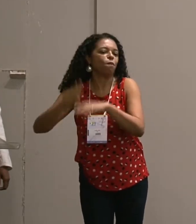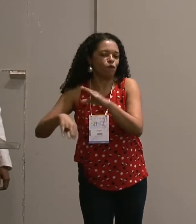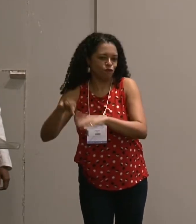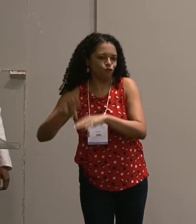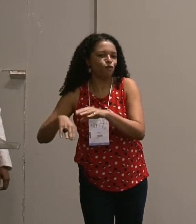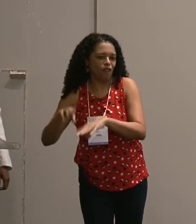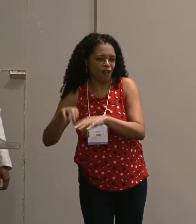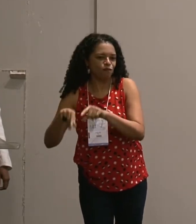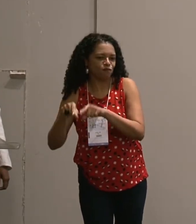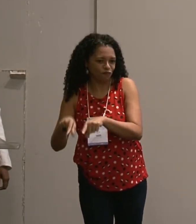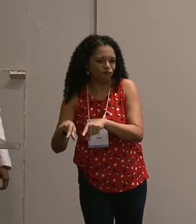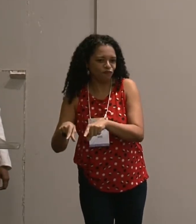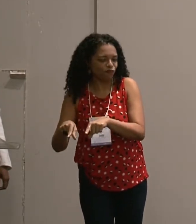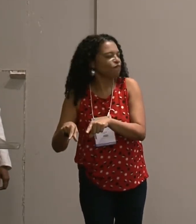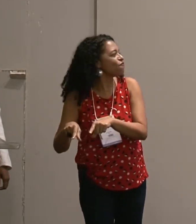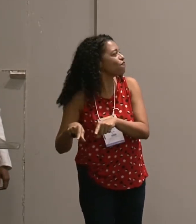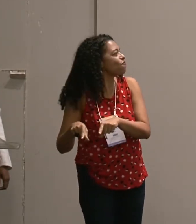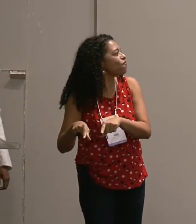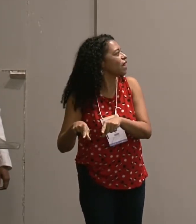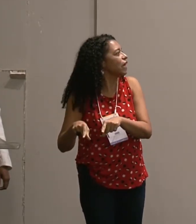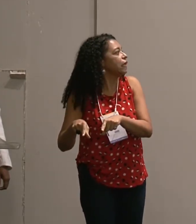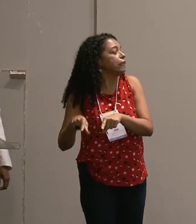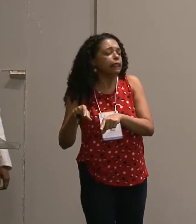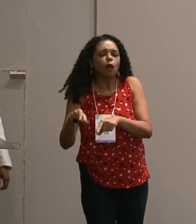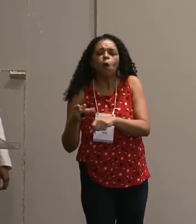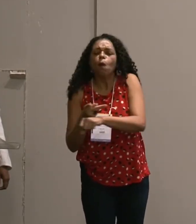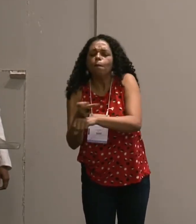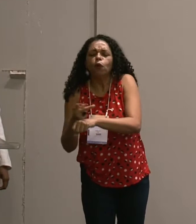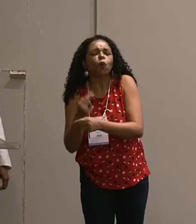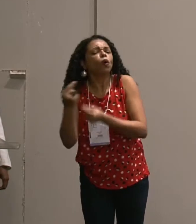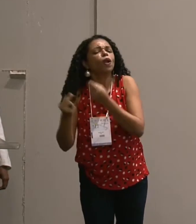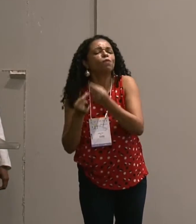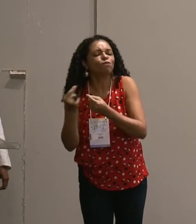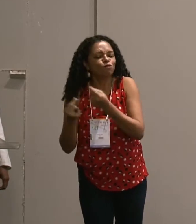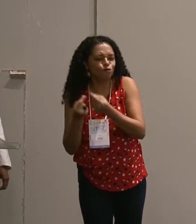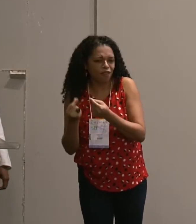teses bibliográficas que falam sobre a formação profissional.